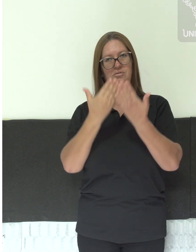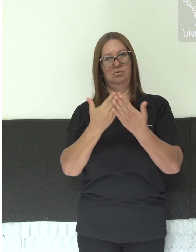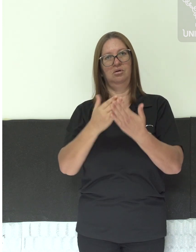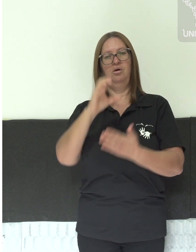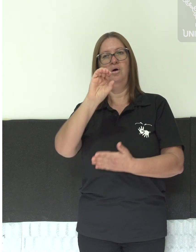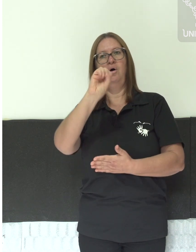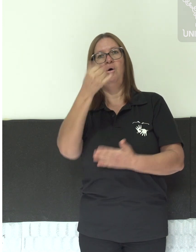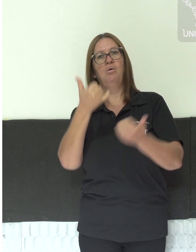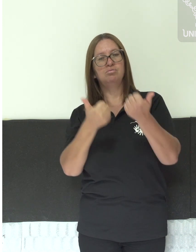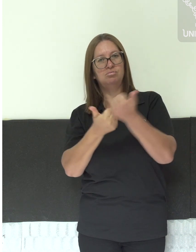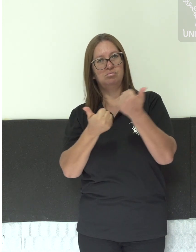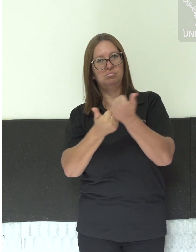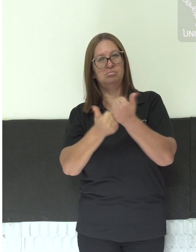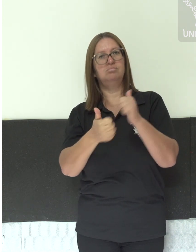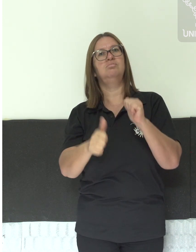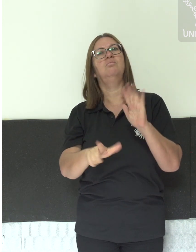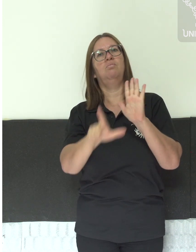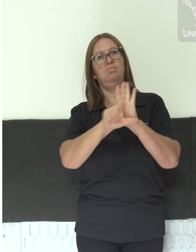ou substituto legal.